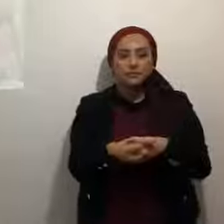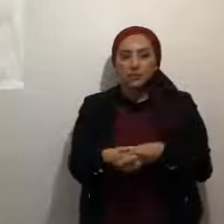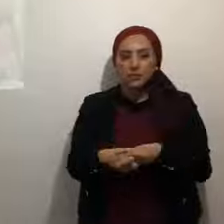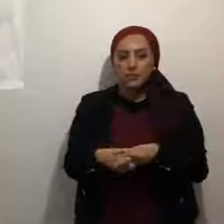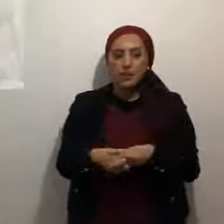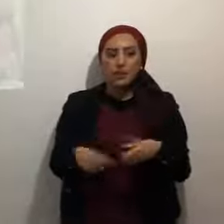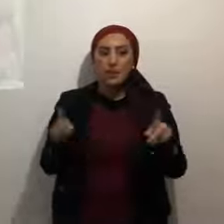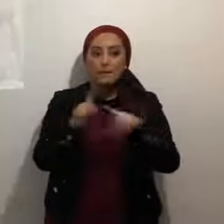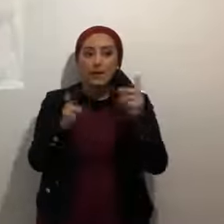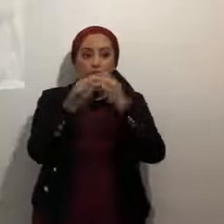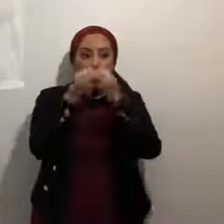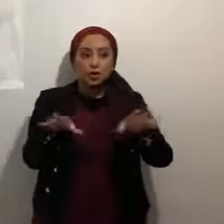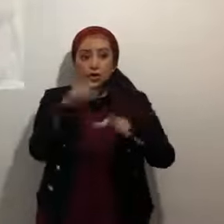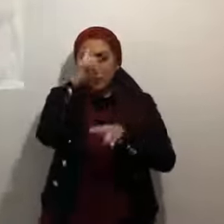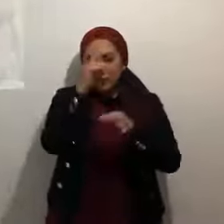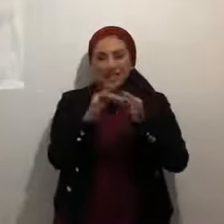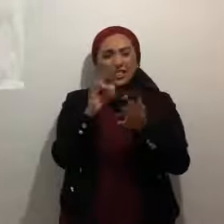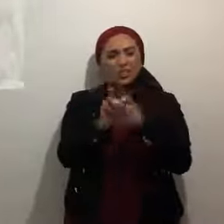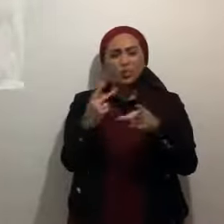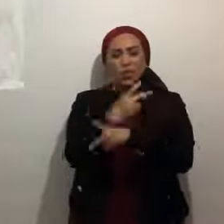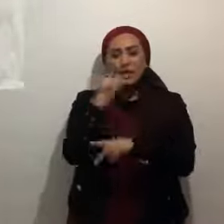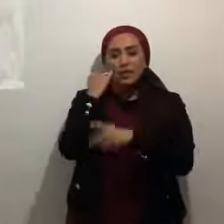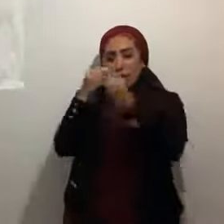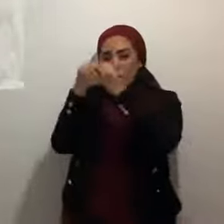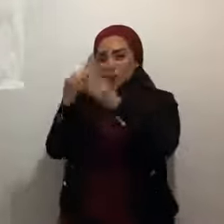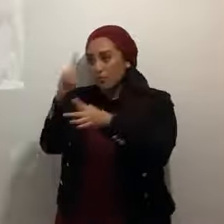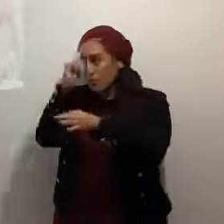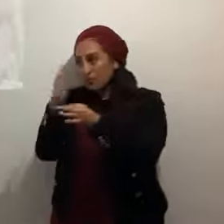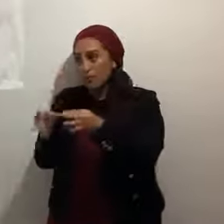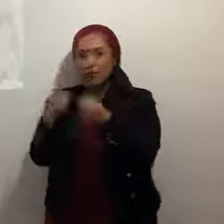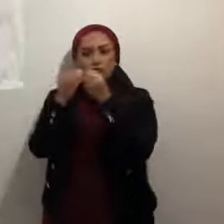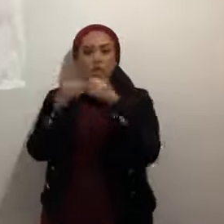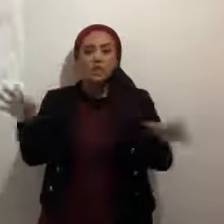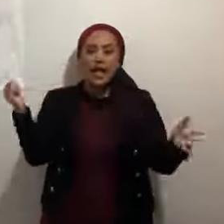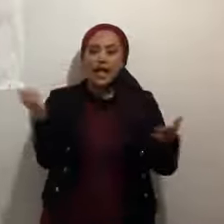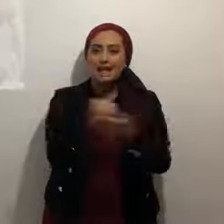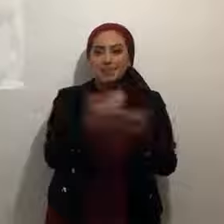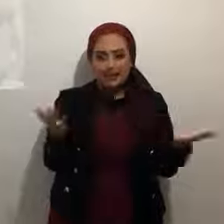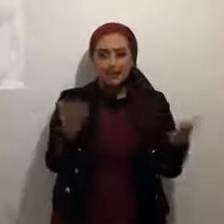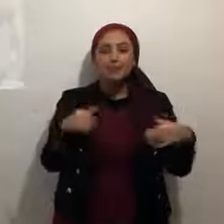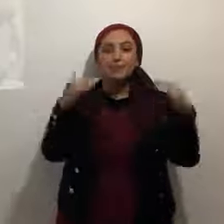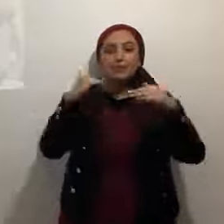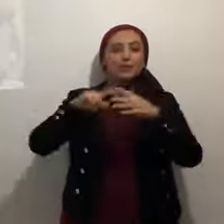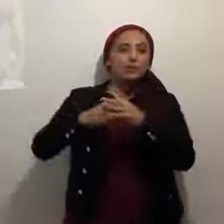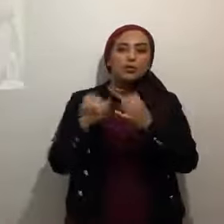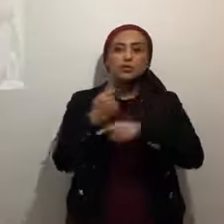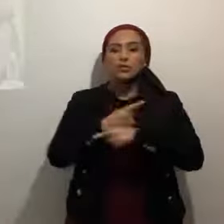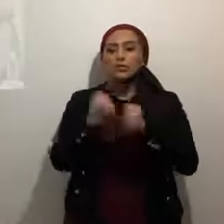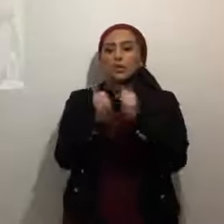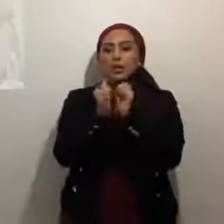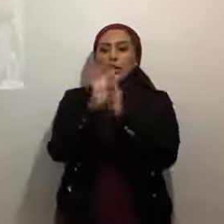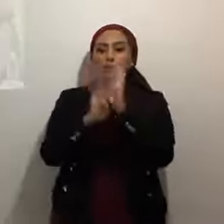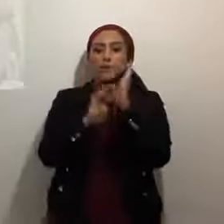Pero perder la fe es lo peor, porque si se pierde la fe, se pierde todo. Ahora, vamos a empezar con una cita del